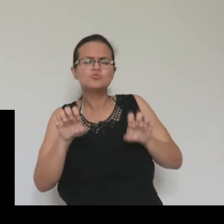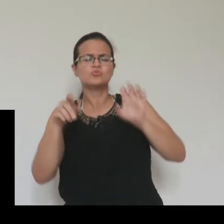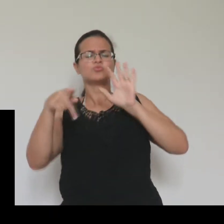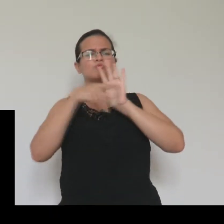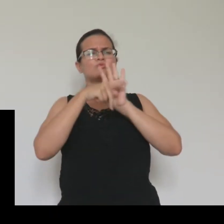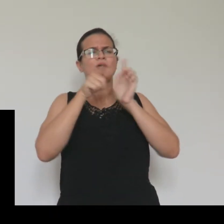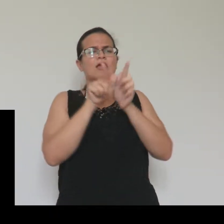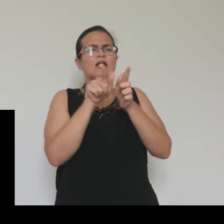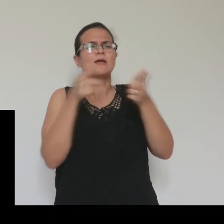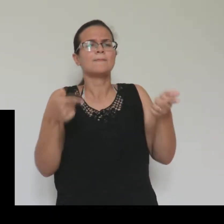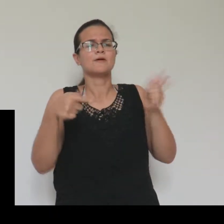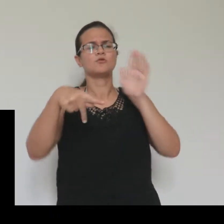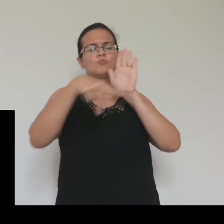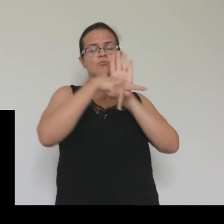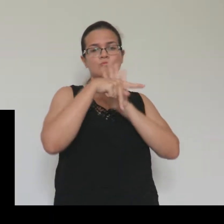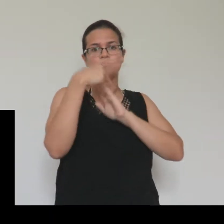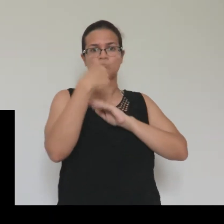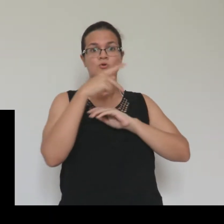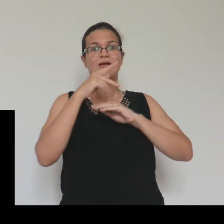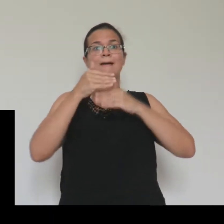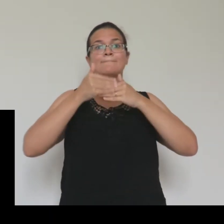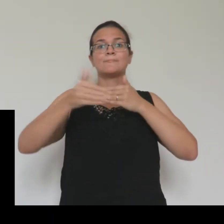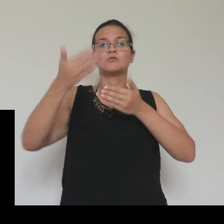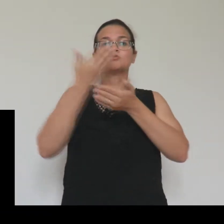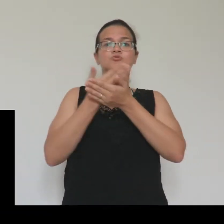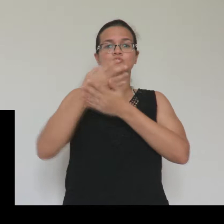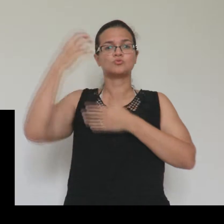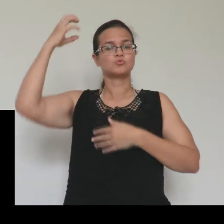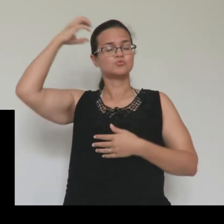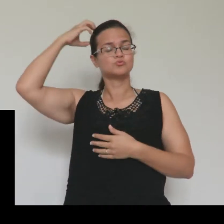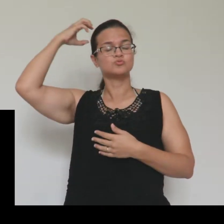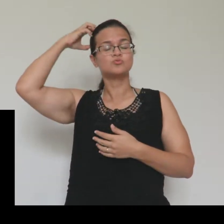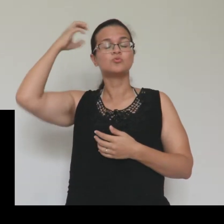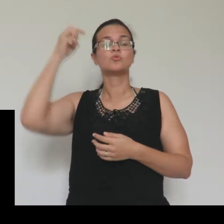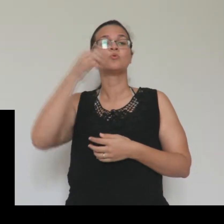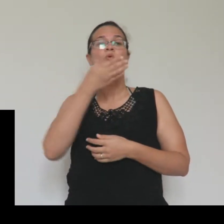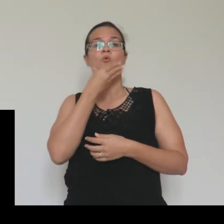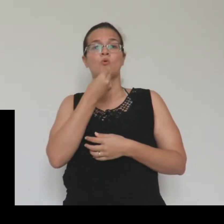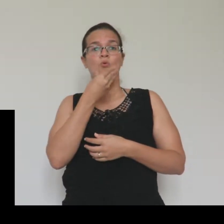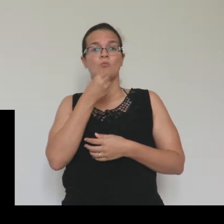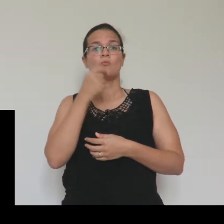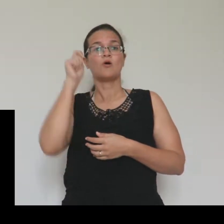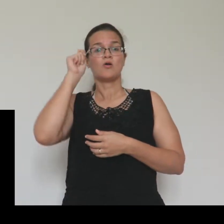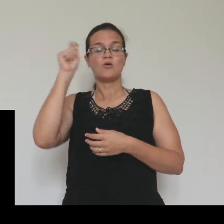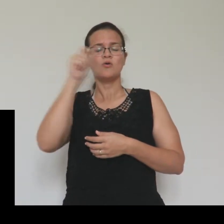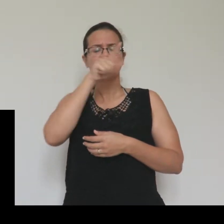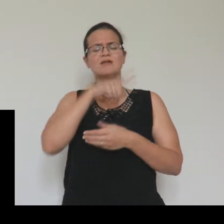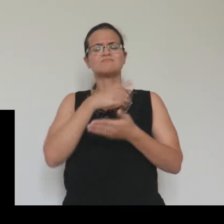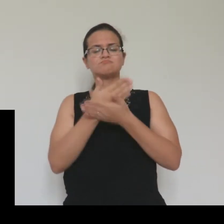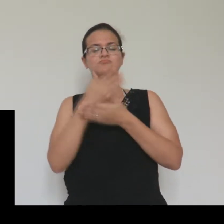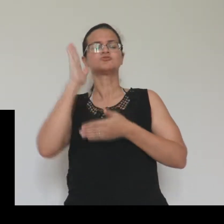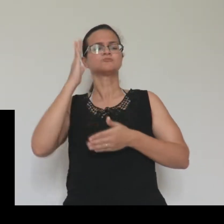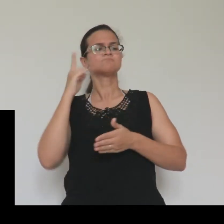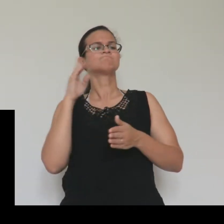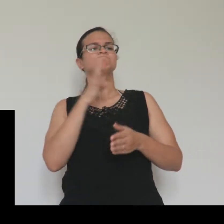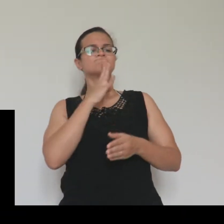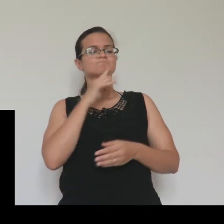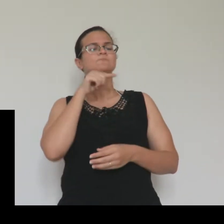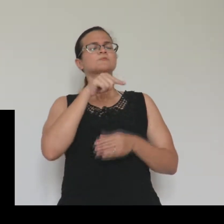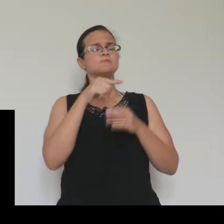estrutura própria. A partir dos estudos de Stokoe, ela foi reconhecida como língua, a língua de